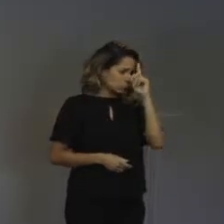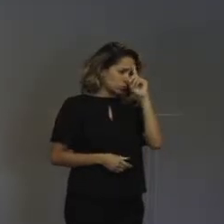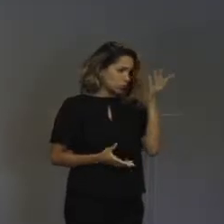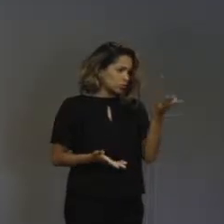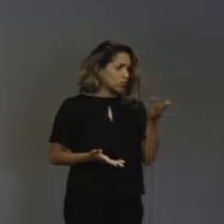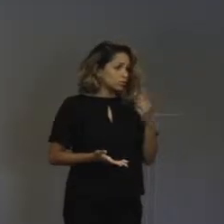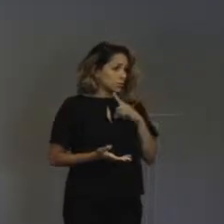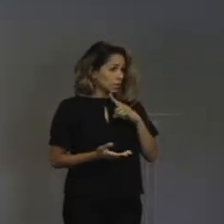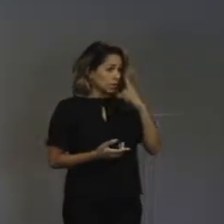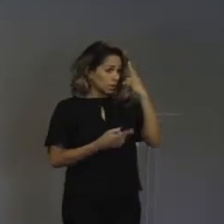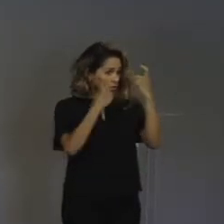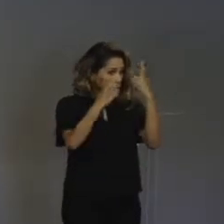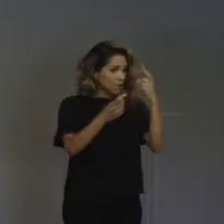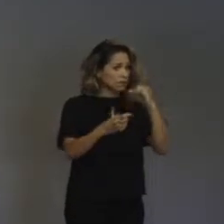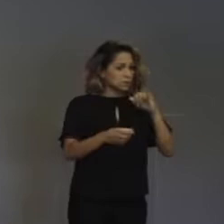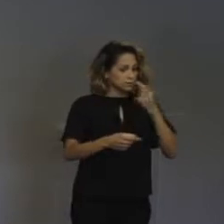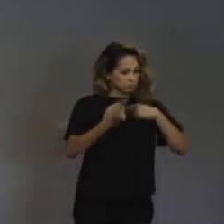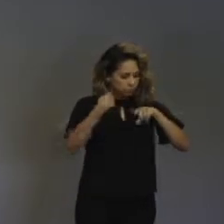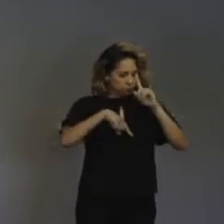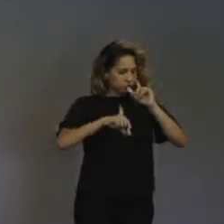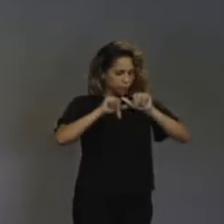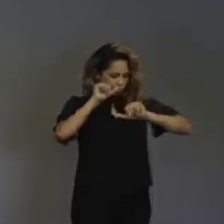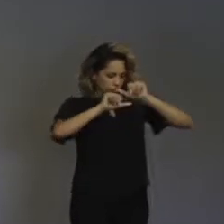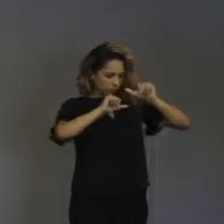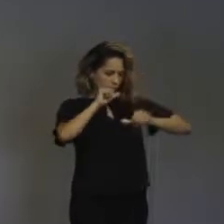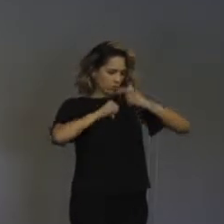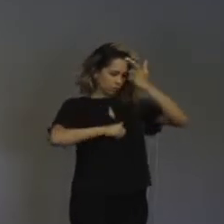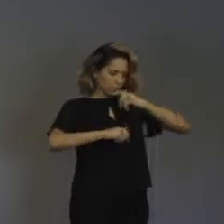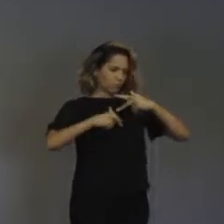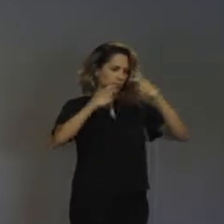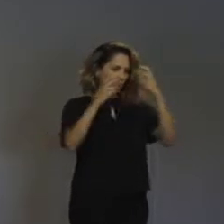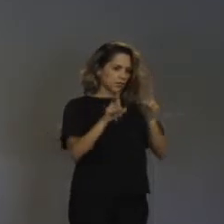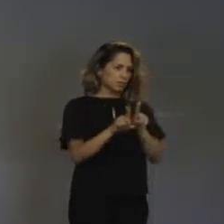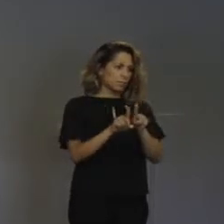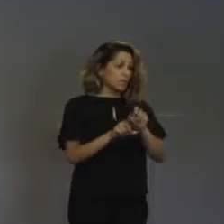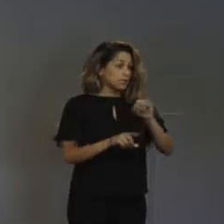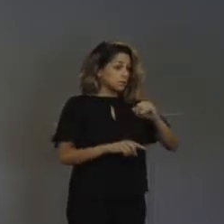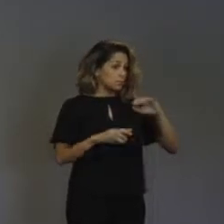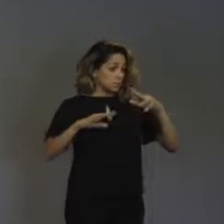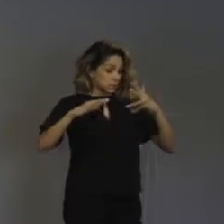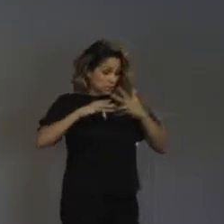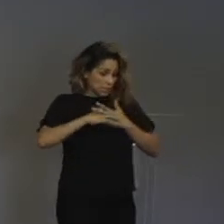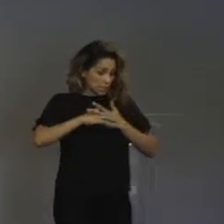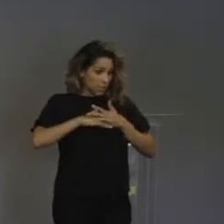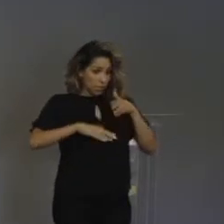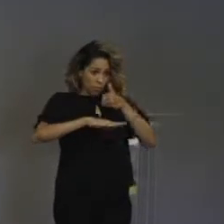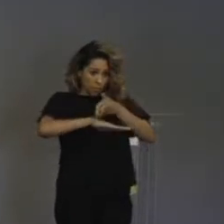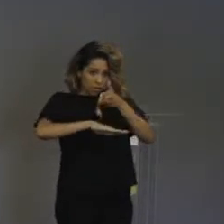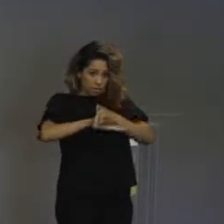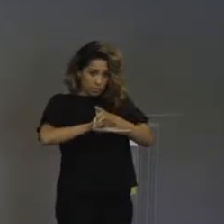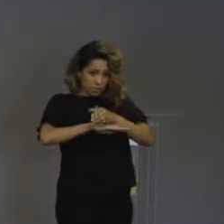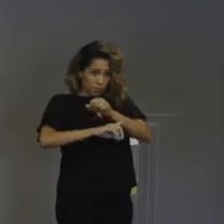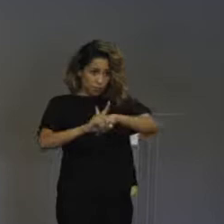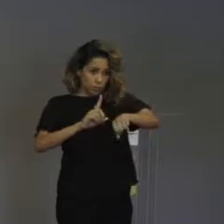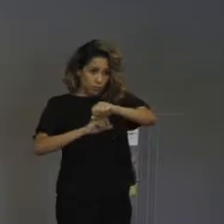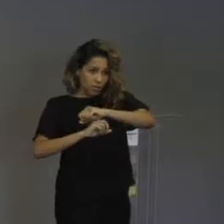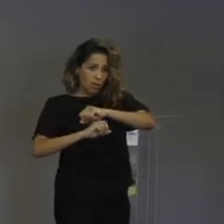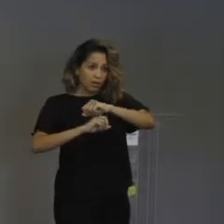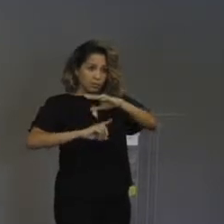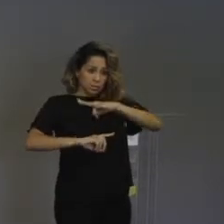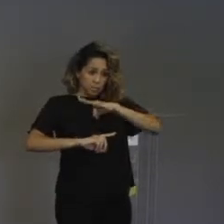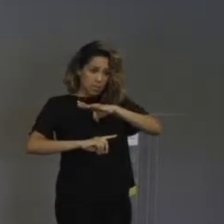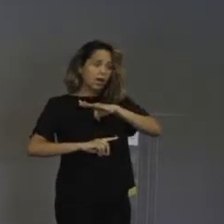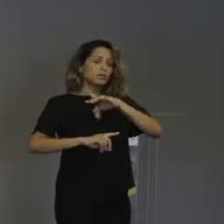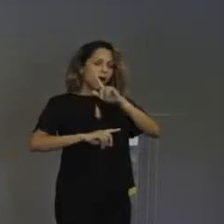vai se reinventando. E, de novo, se a cidade é feita de cidadãos, mais criativa será a cidade se os cidadãos o forem. Aí é que eu acho que a coisa fica, de